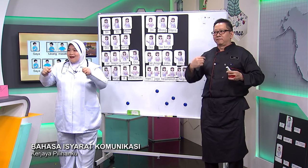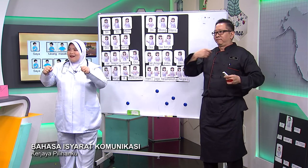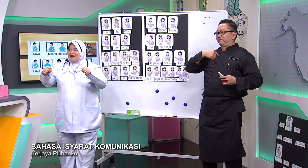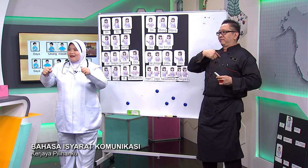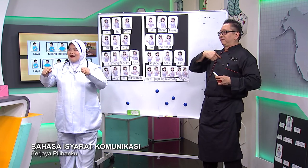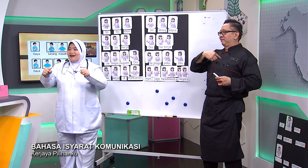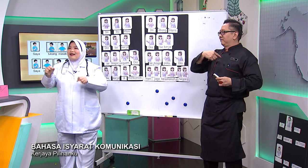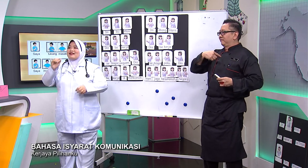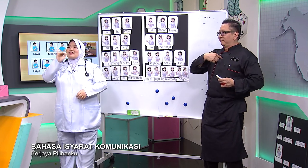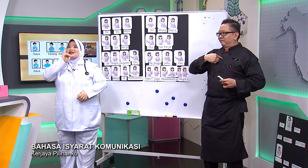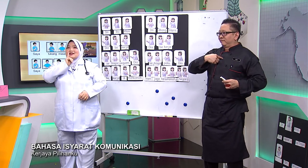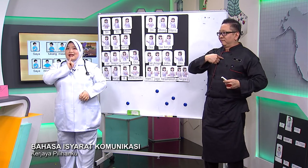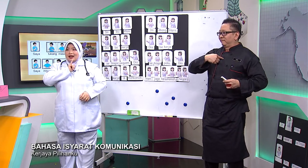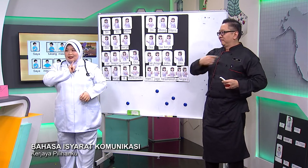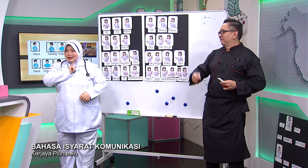masak.